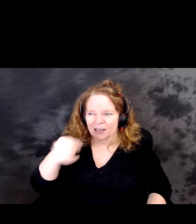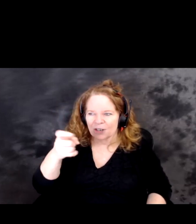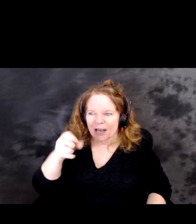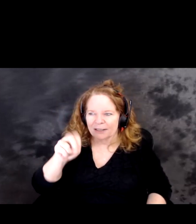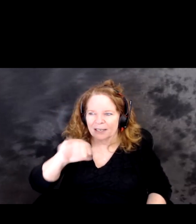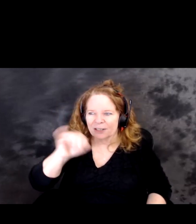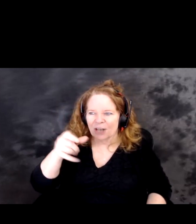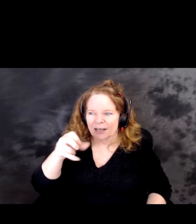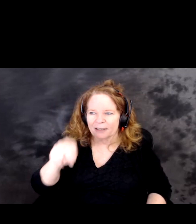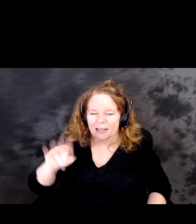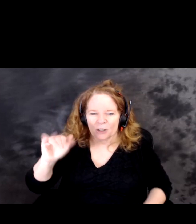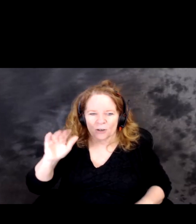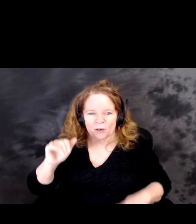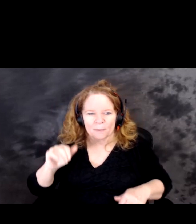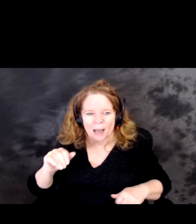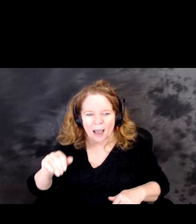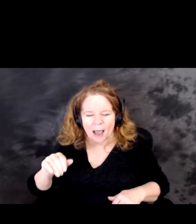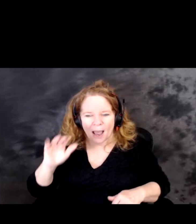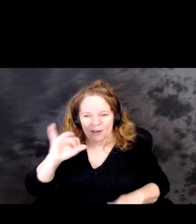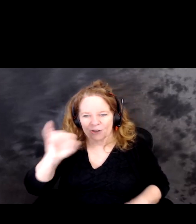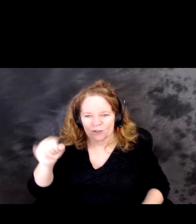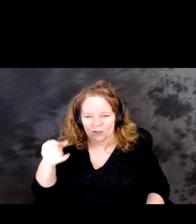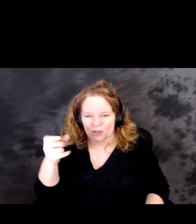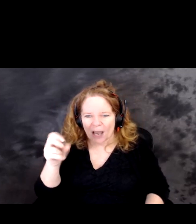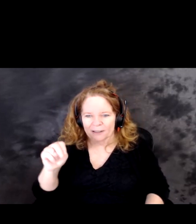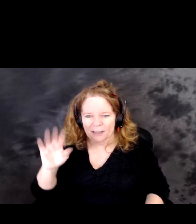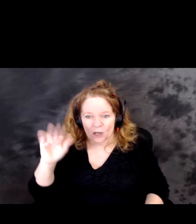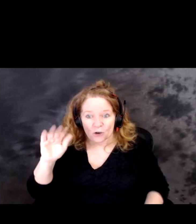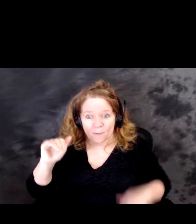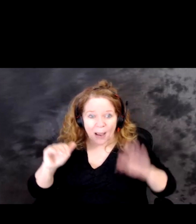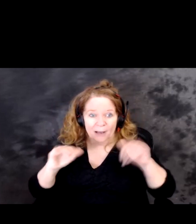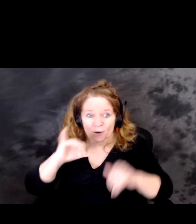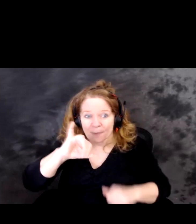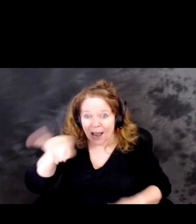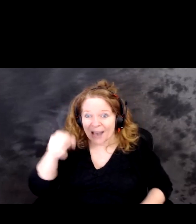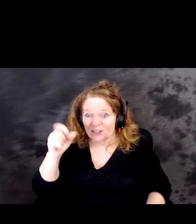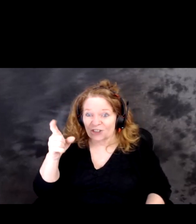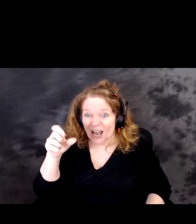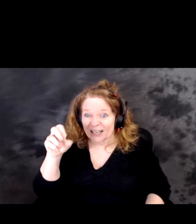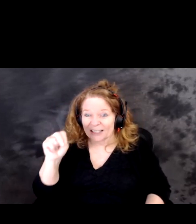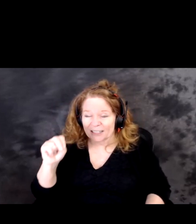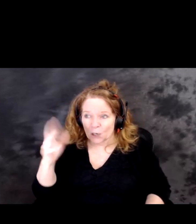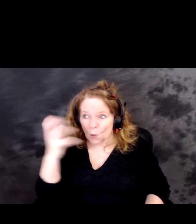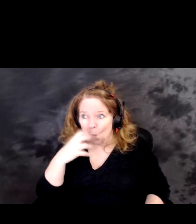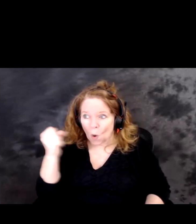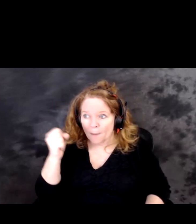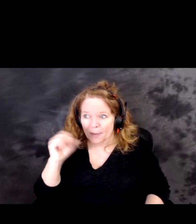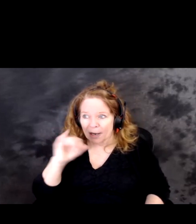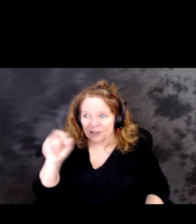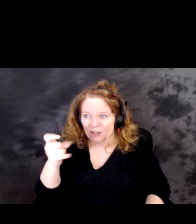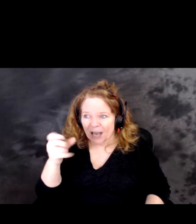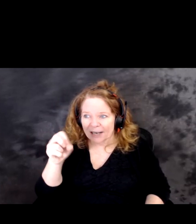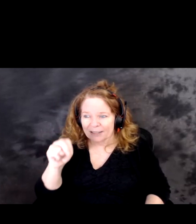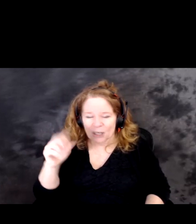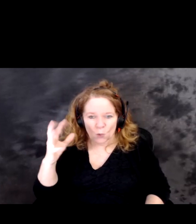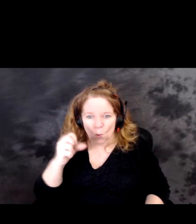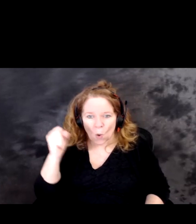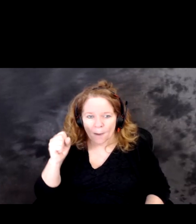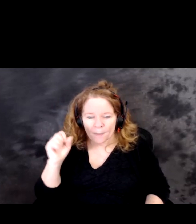Hola, Jackson, Jackson. Hola, Jackson. Y adiós, adiós, adiós, adiós, Jackson.